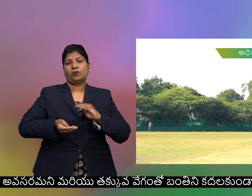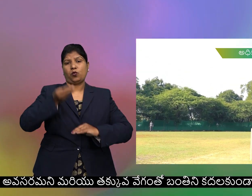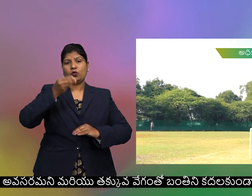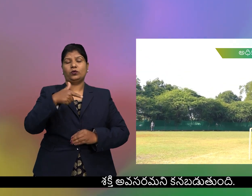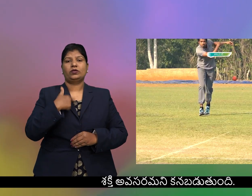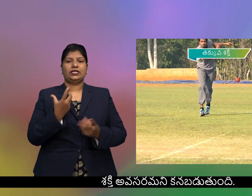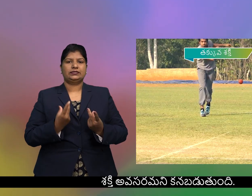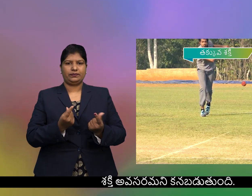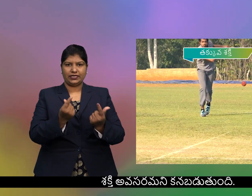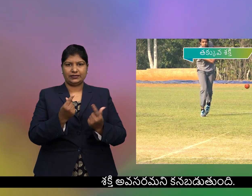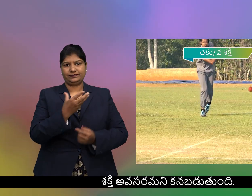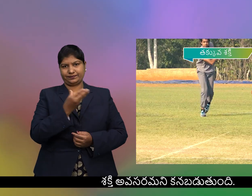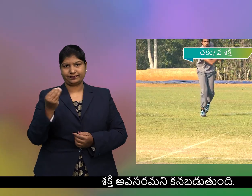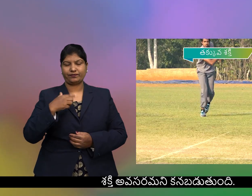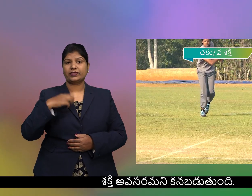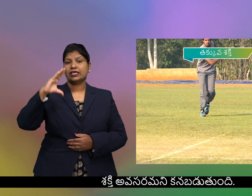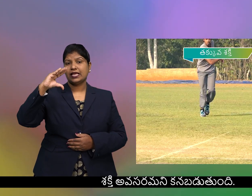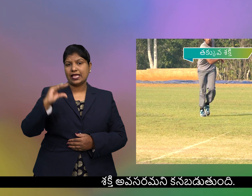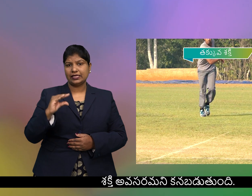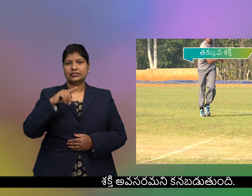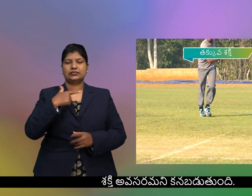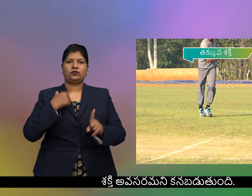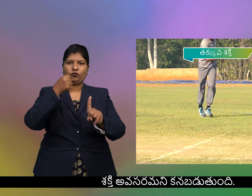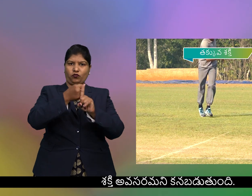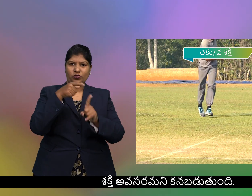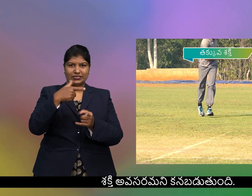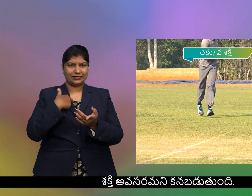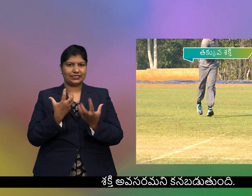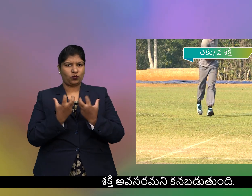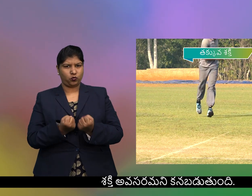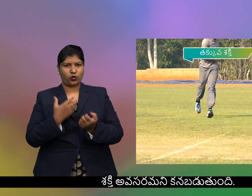కదలకుండా ఆపడానికి తక్కువ శక్తి అవసరమని కనబడుతోంది.